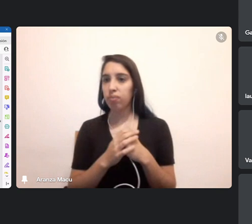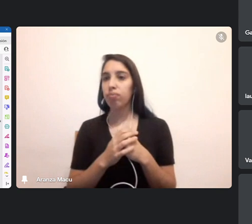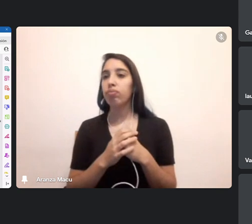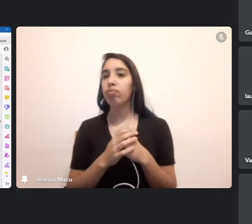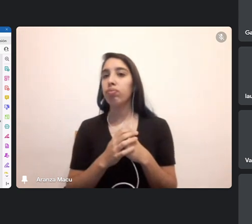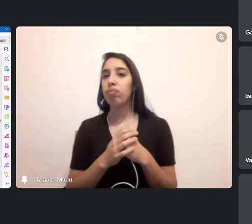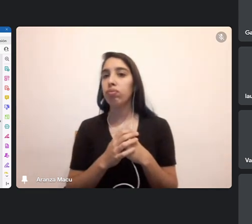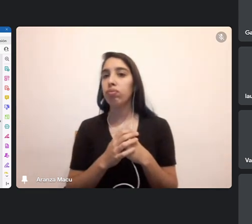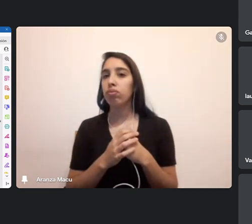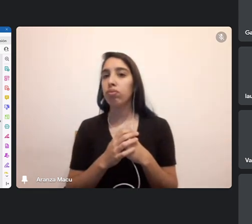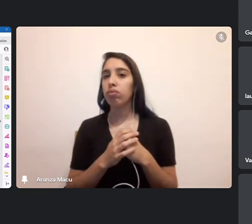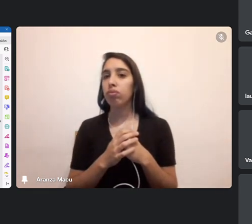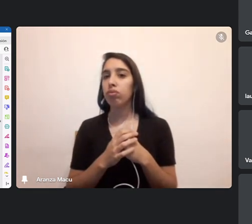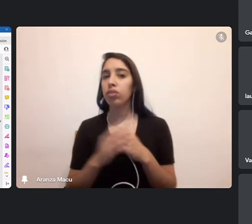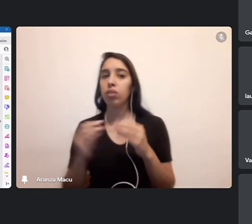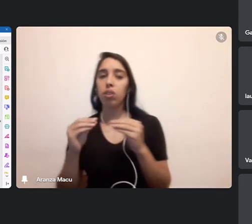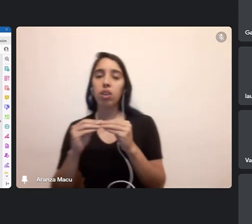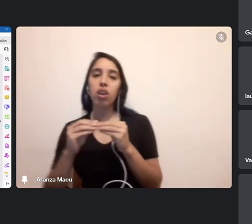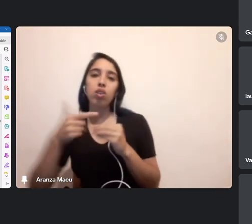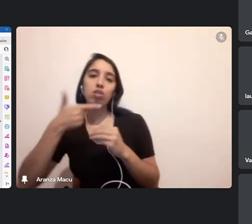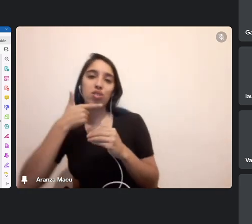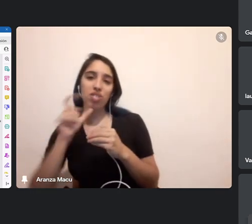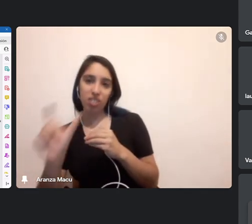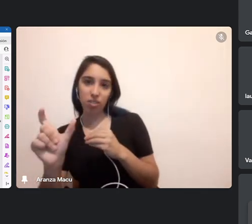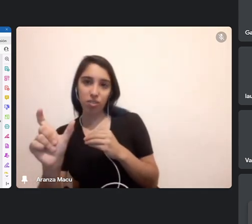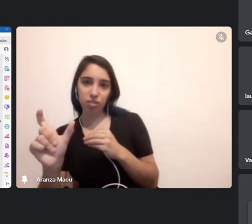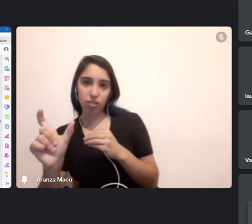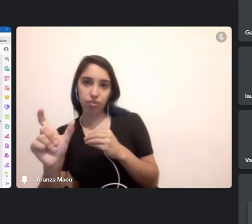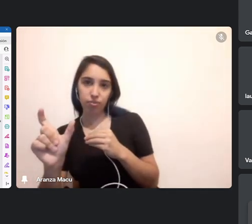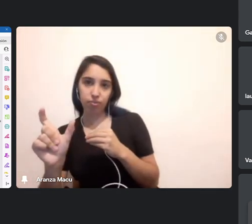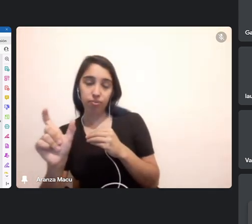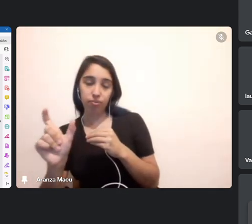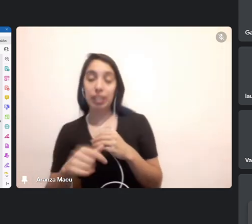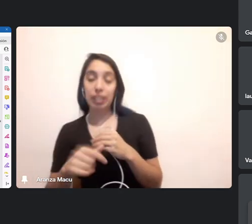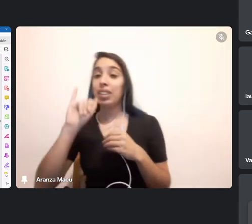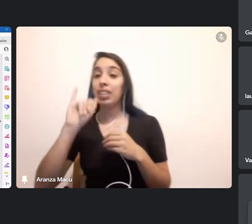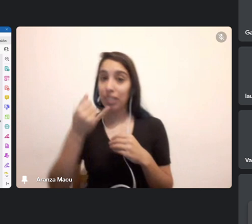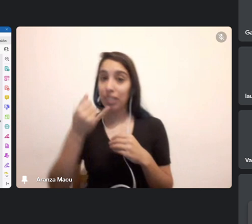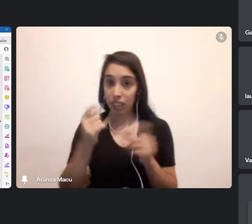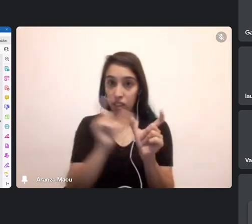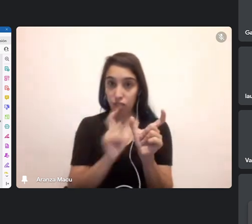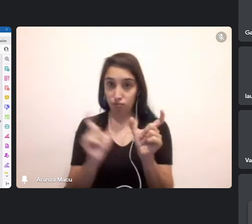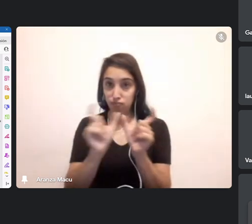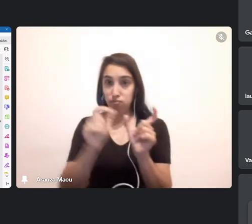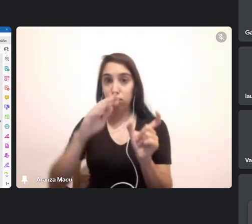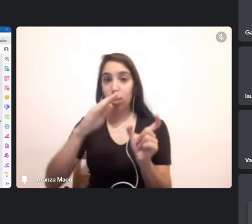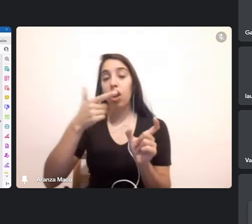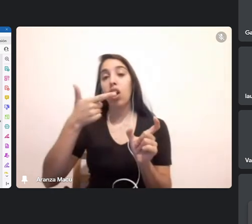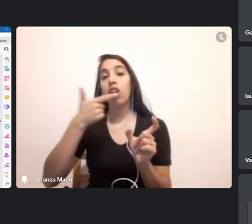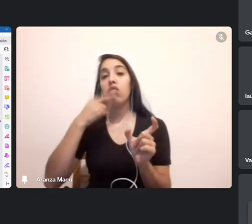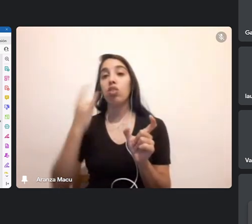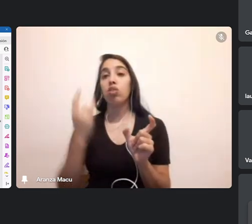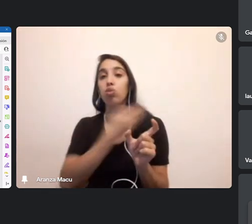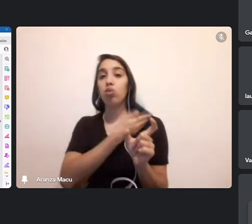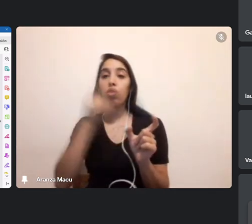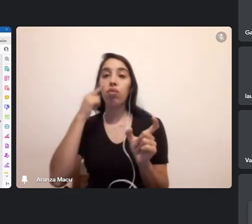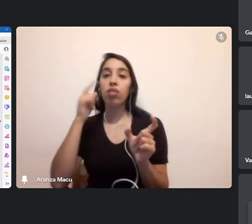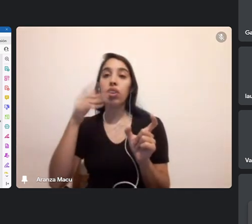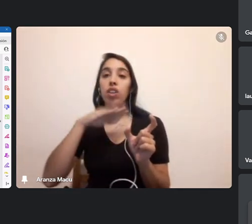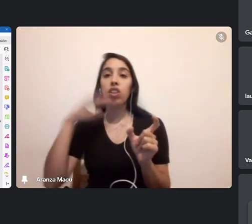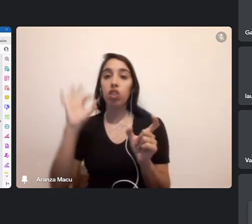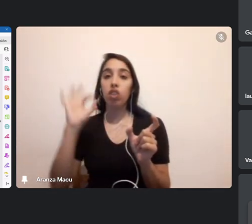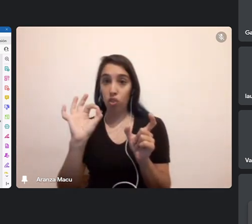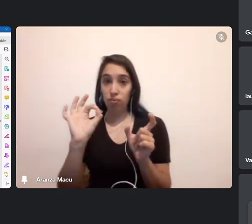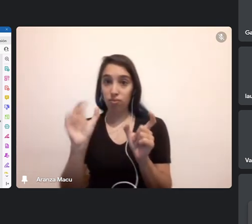Es un sustantivo, ¿no? Claro, y tiene un sufijo. ¿cuál es el